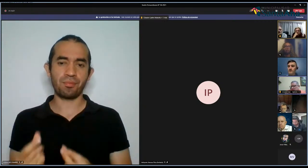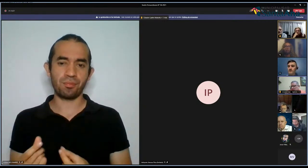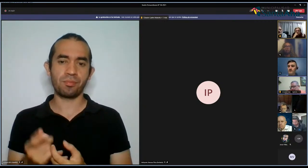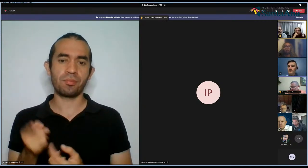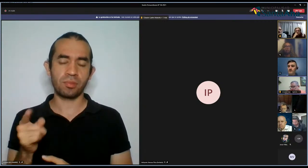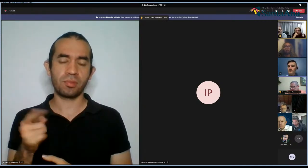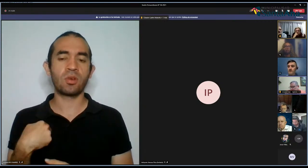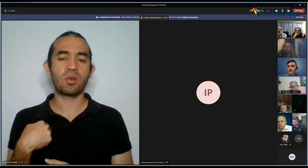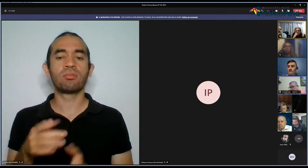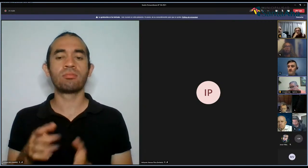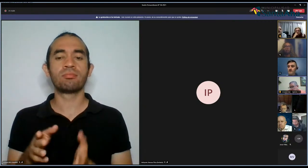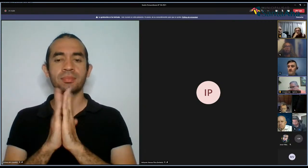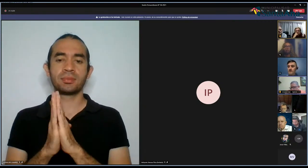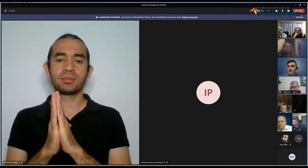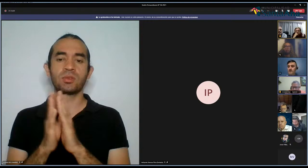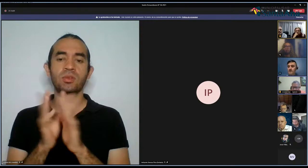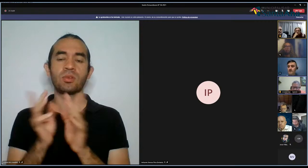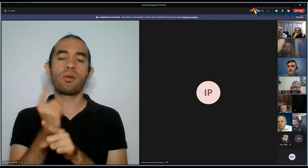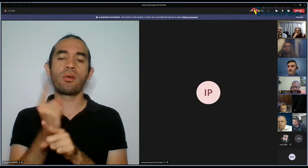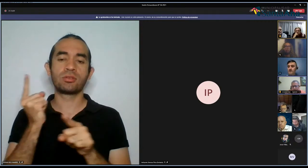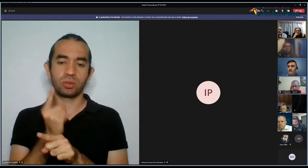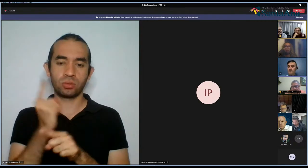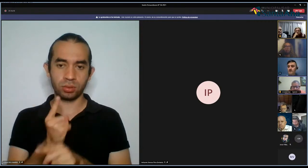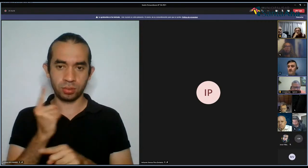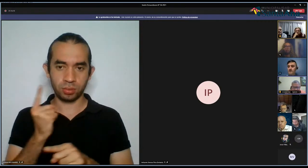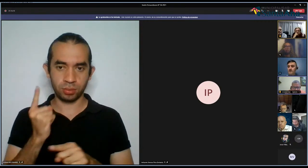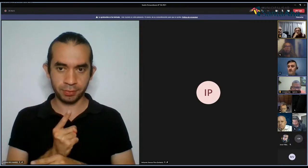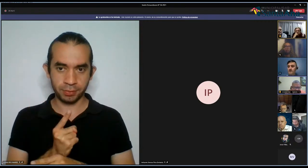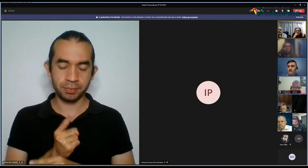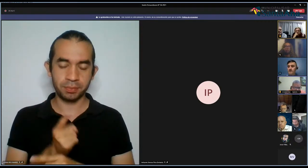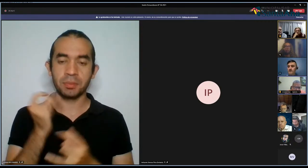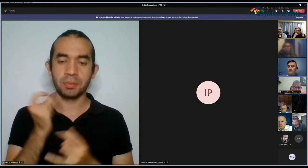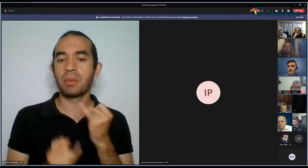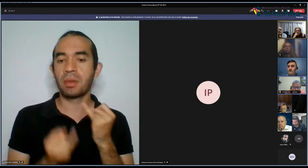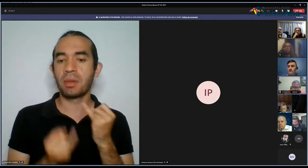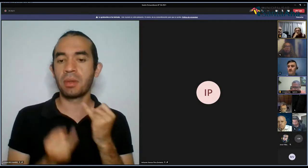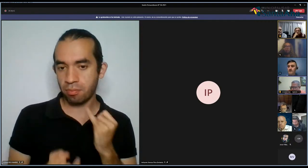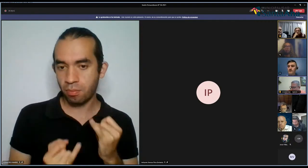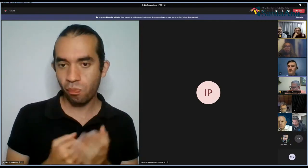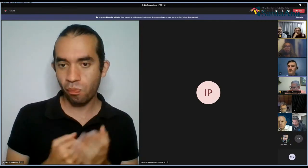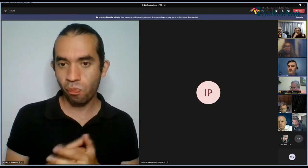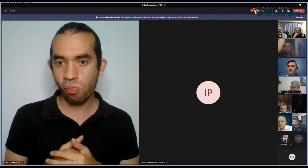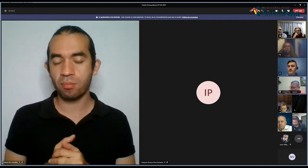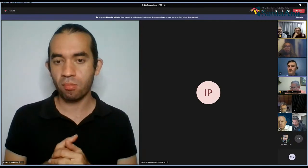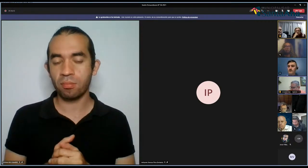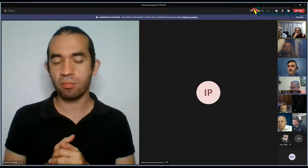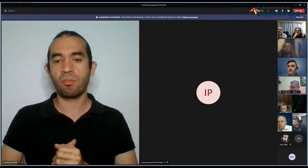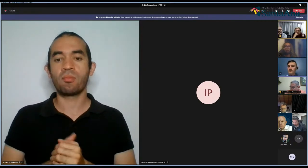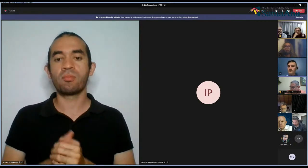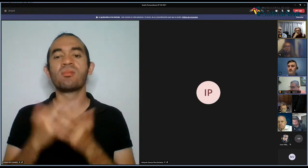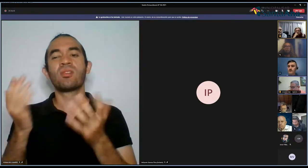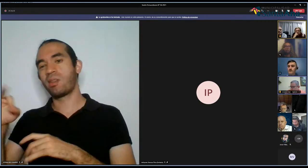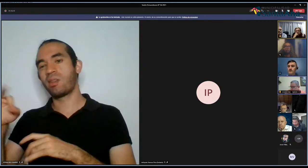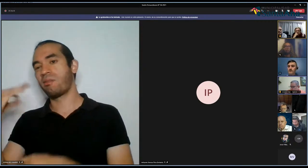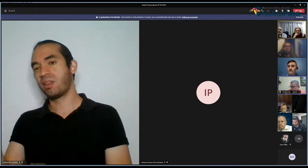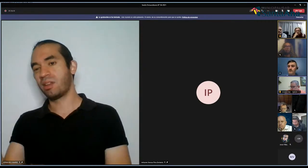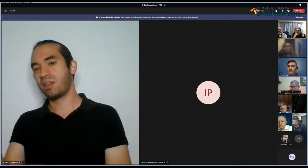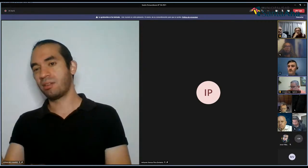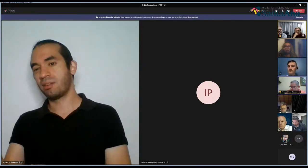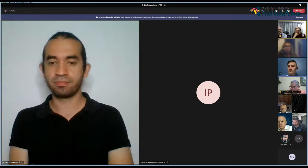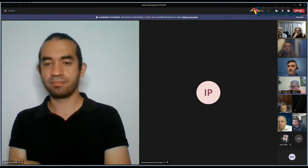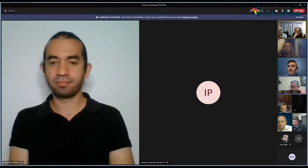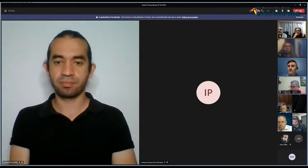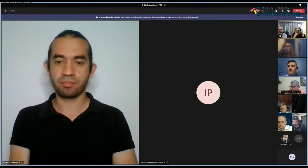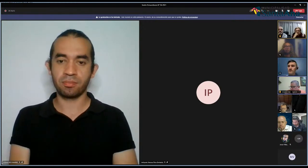solicitando que hiciera correcciones y correcciones bueno finalmente tuvimos que hacerlo por lava por otra vía hay tres